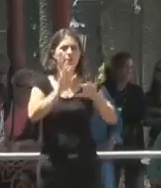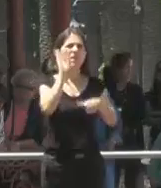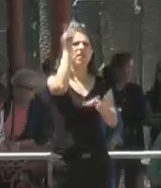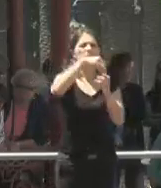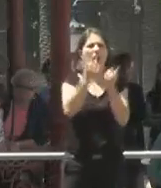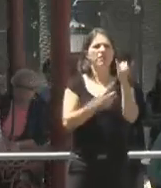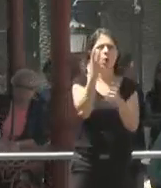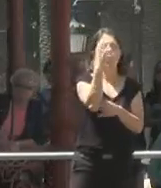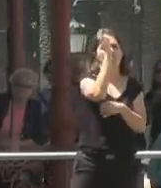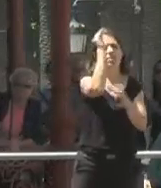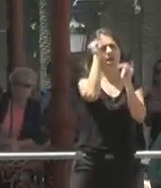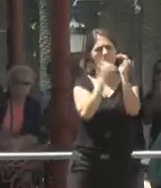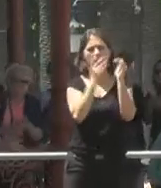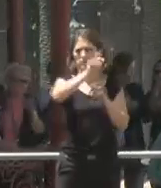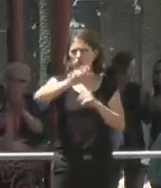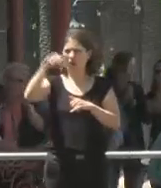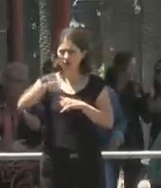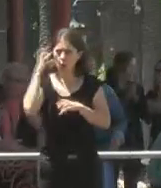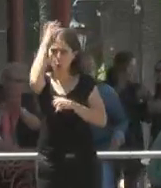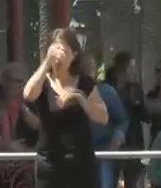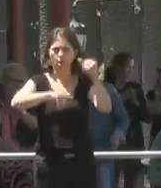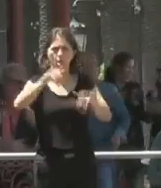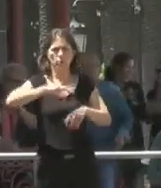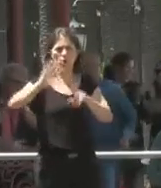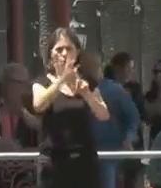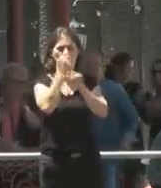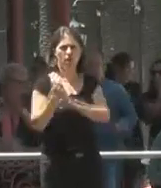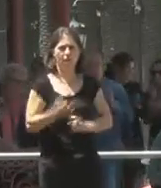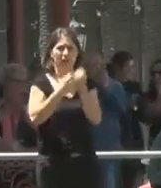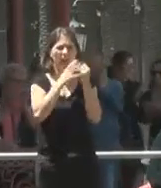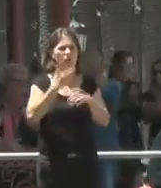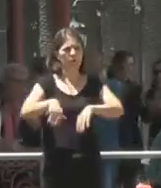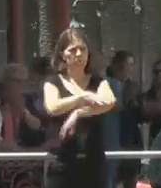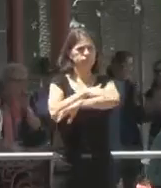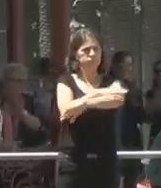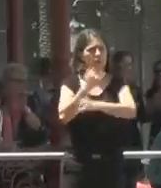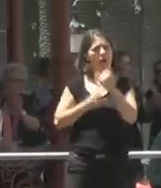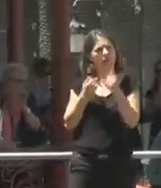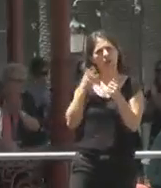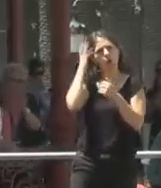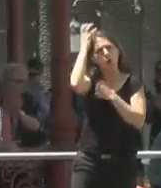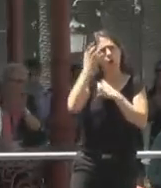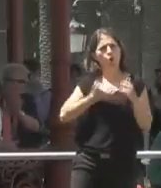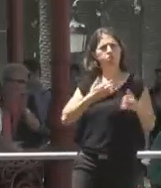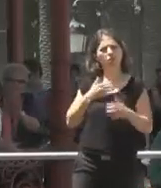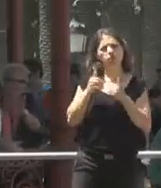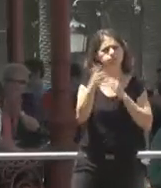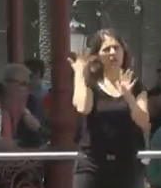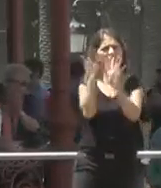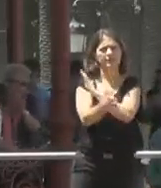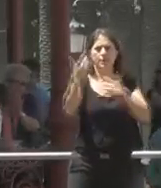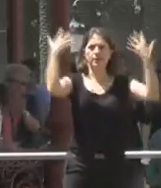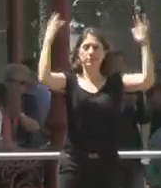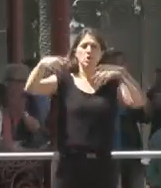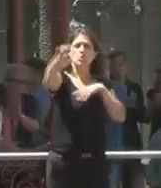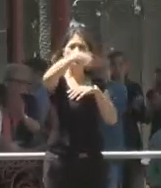nas últimas eleccións aquí, na Coruña, non? E a estar gobernando o Concello da Coruña para sempre. Esa é a marea, vos sodes a